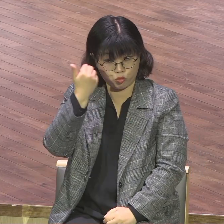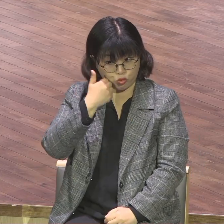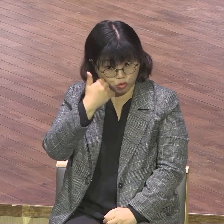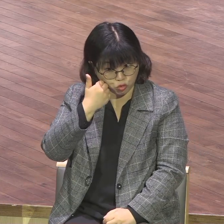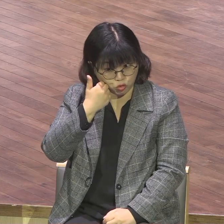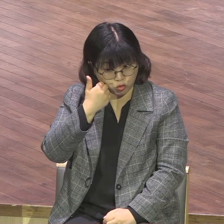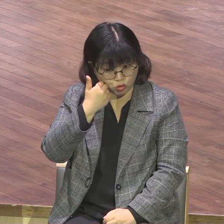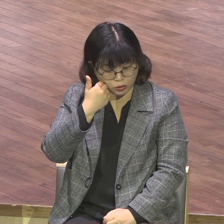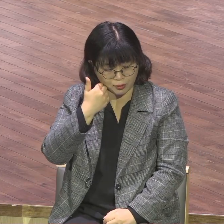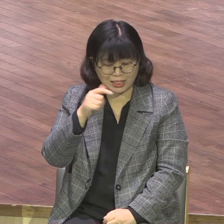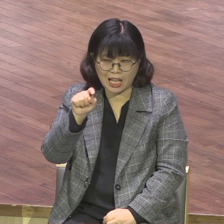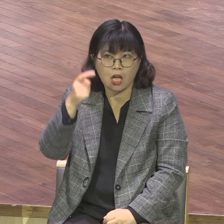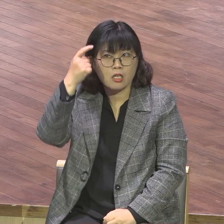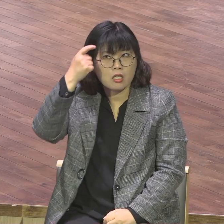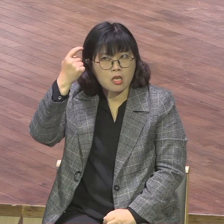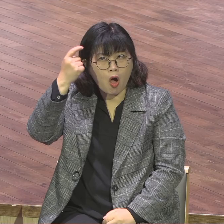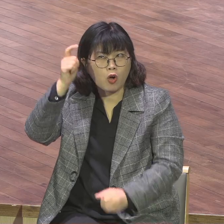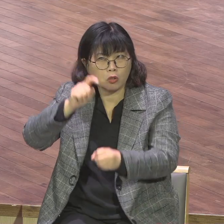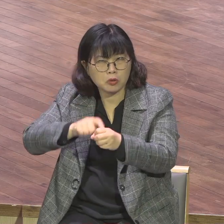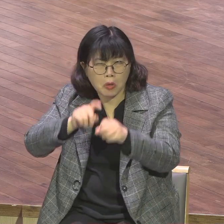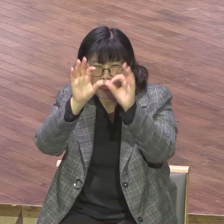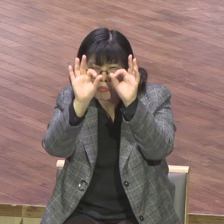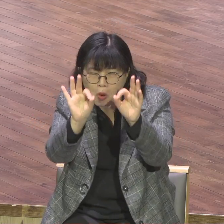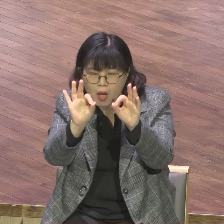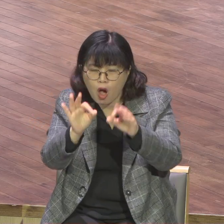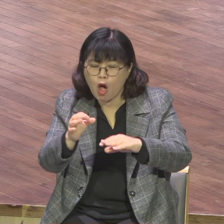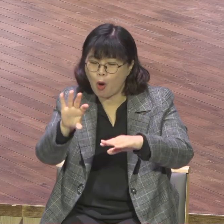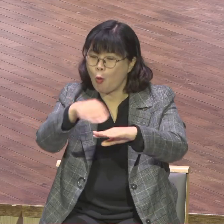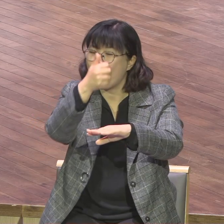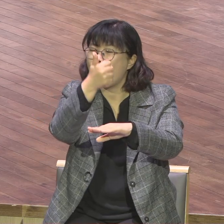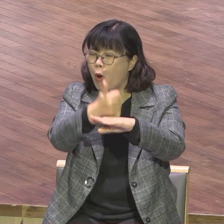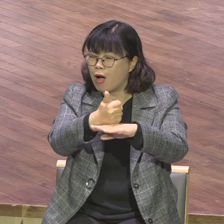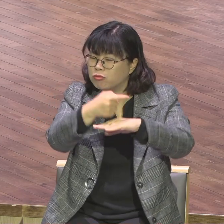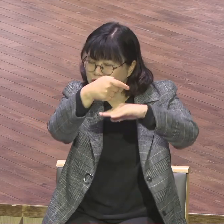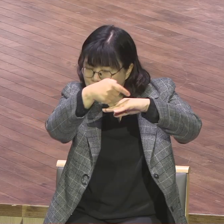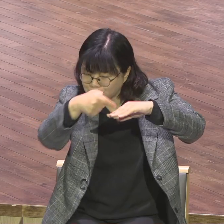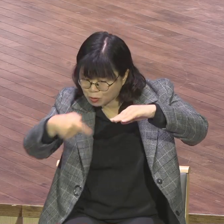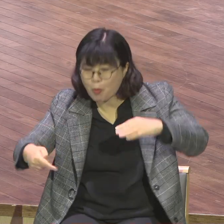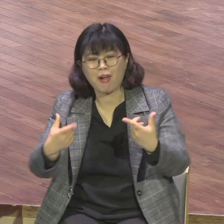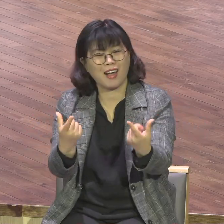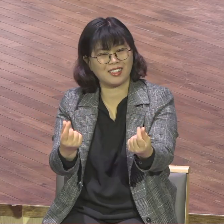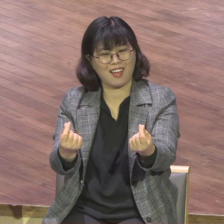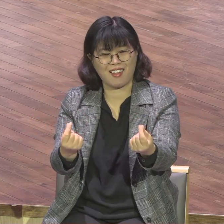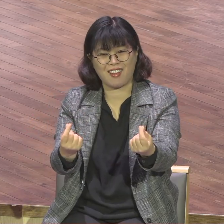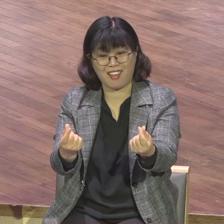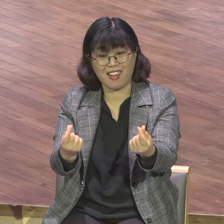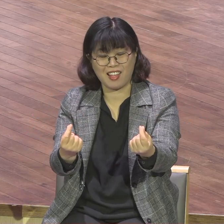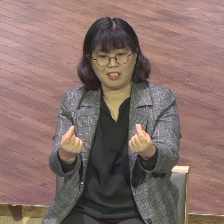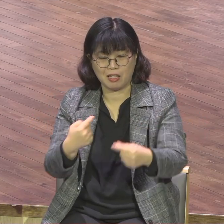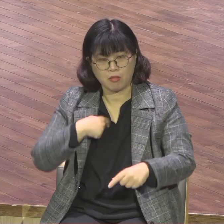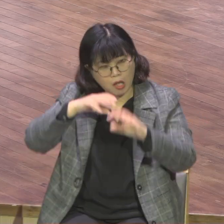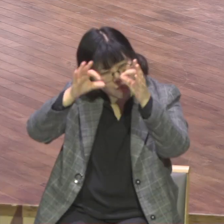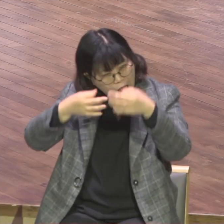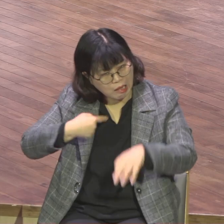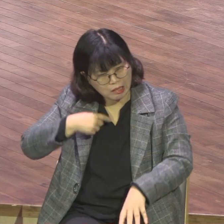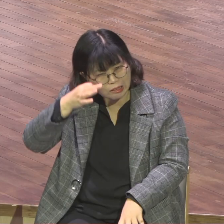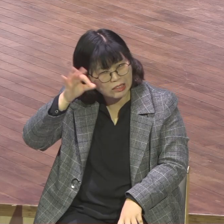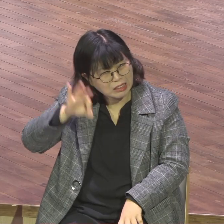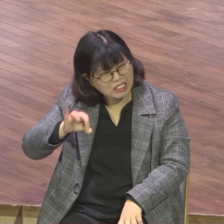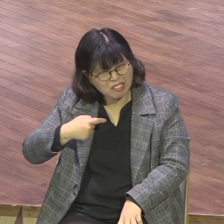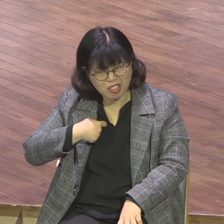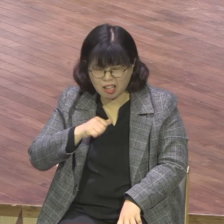영적 로열 패밀리. 아멘. 여러분 지금 환경, 여러 모습 보면 안 돼요. 다 속는